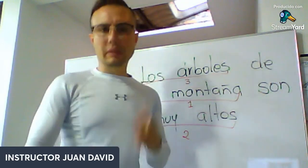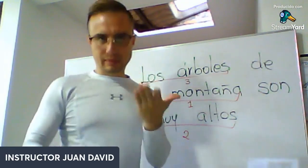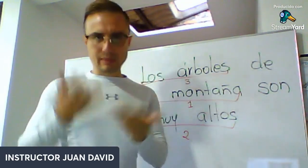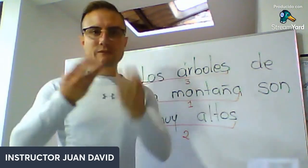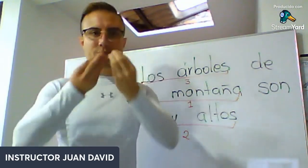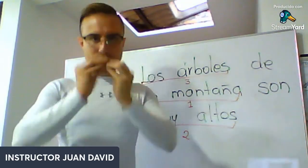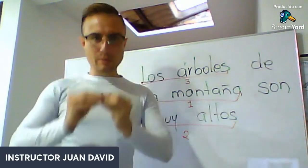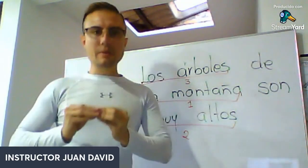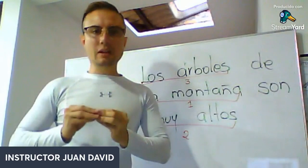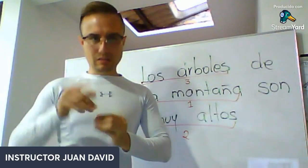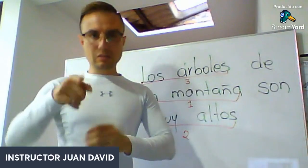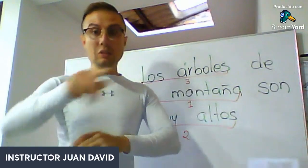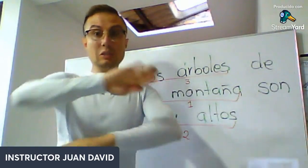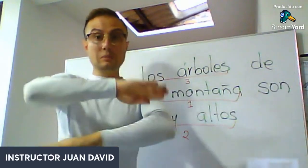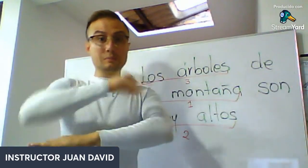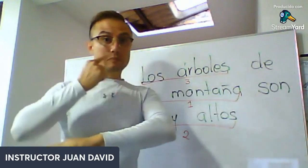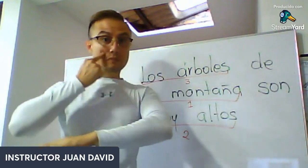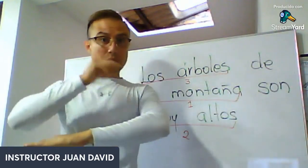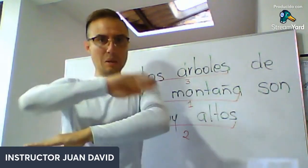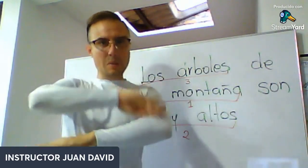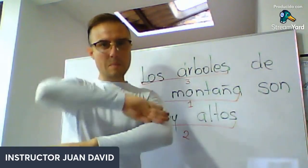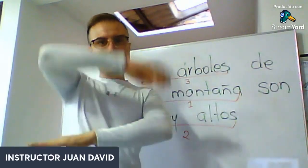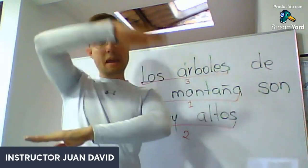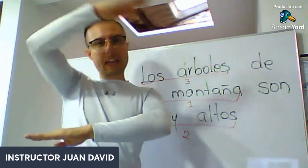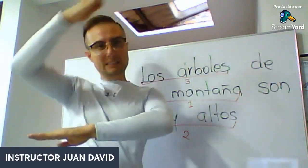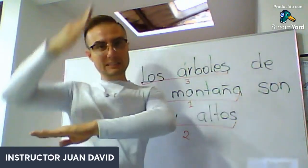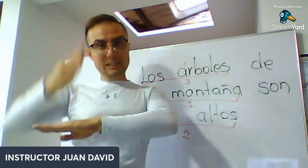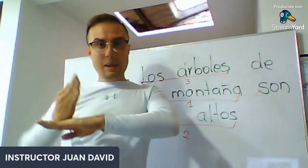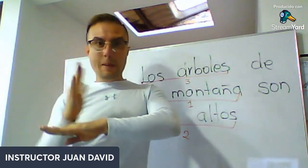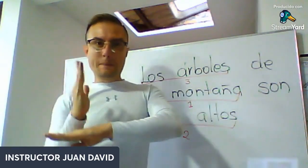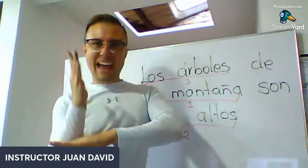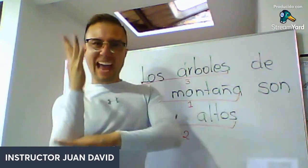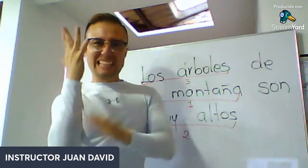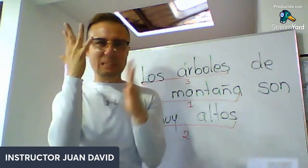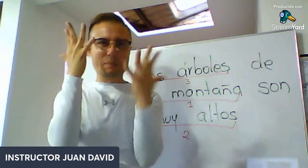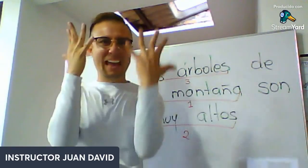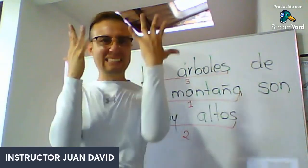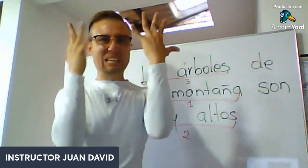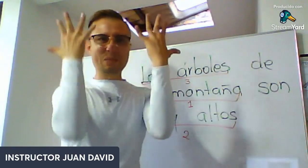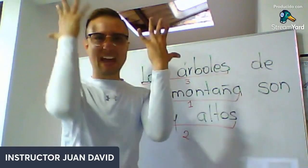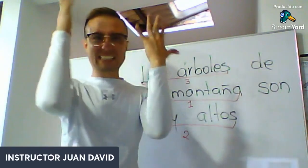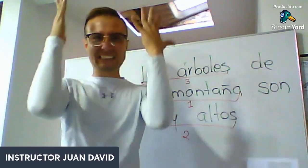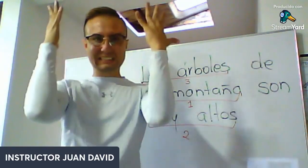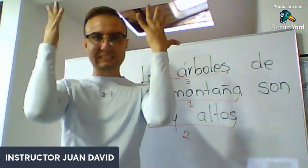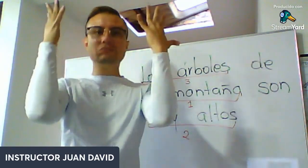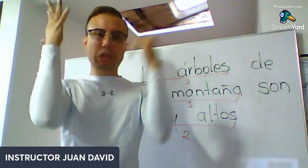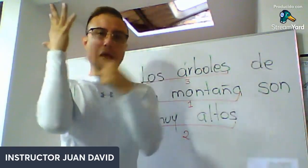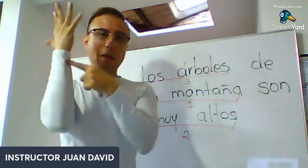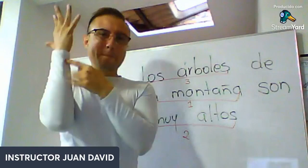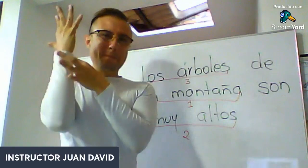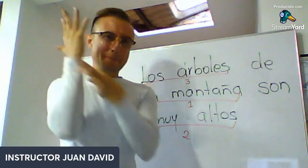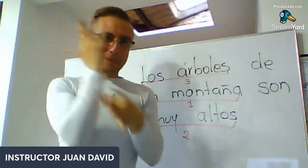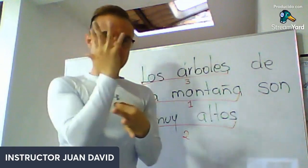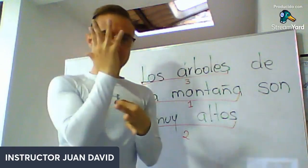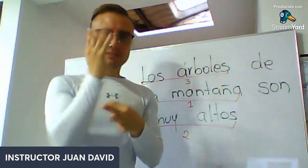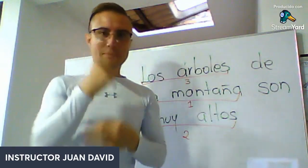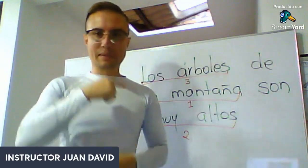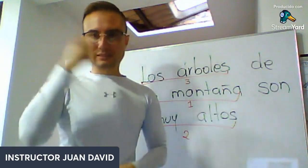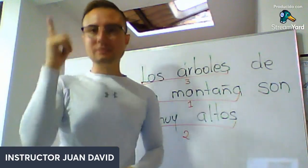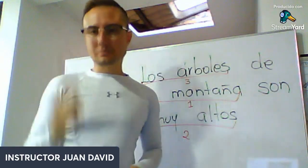camila exacto claro aquí depende ya la forma porque se hace primero la montaña y uno va agrandando los árboles